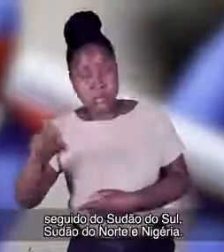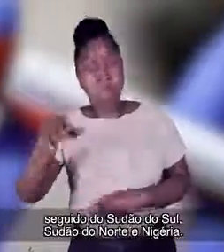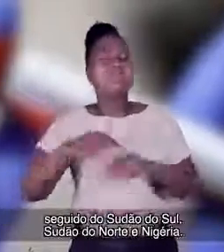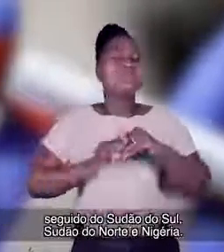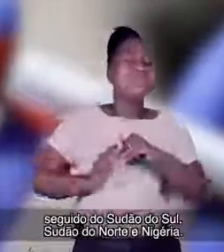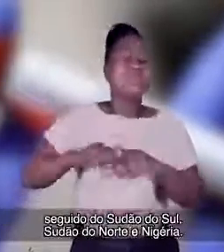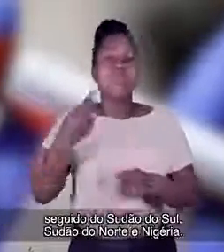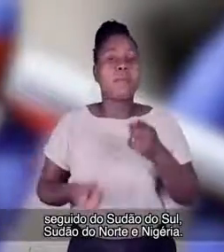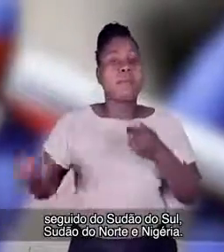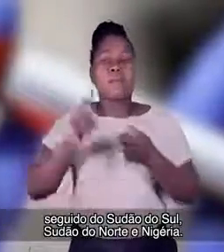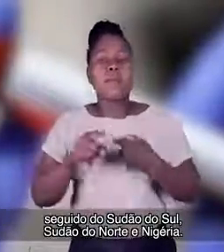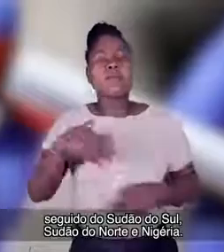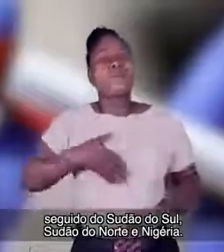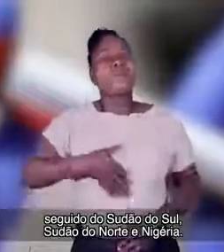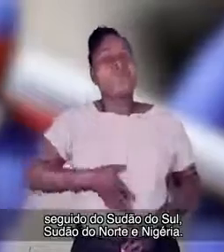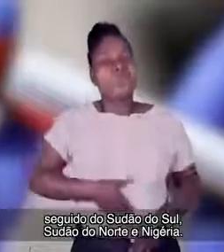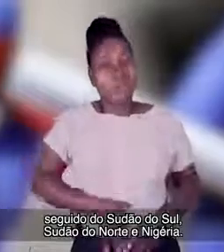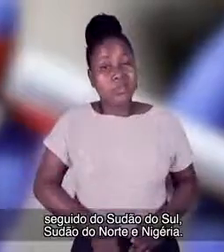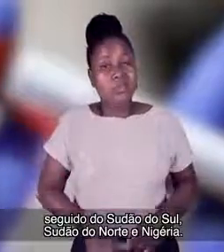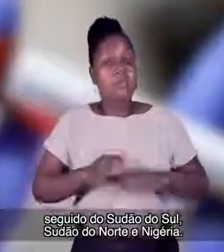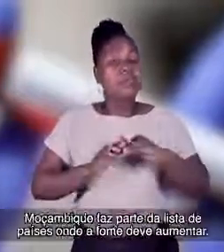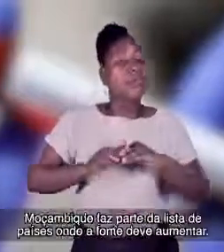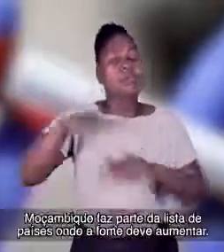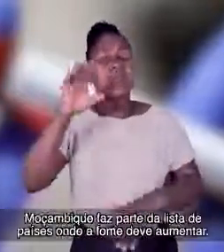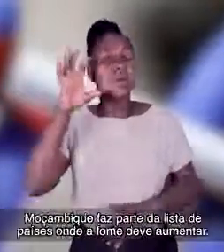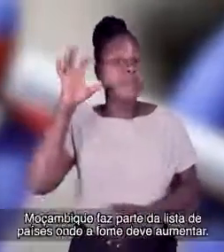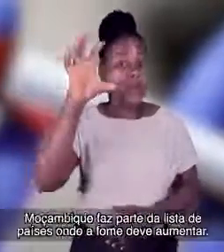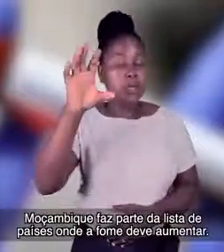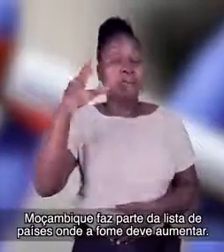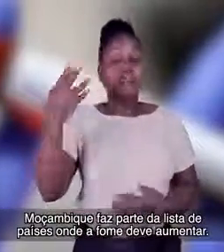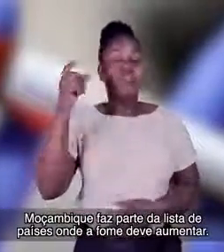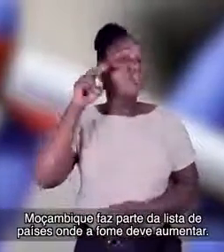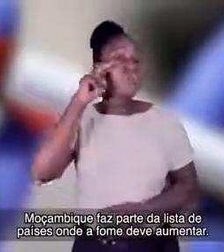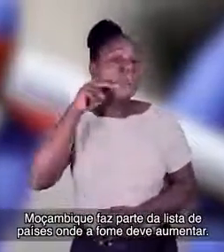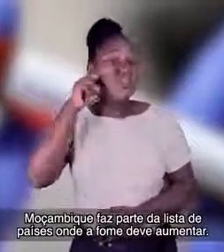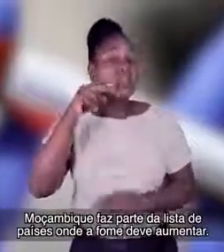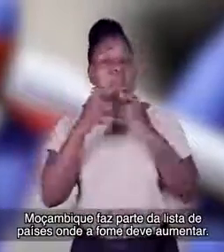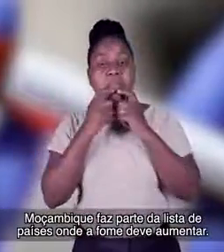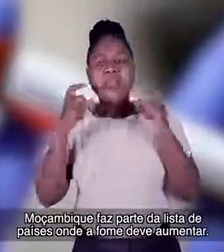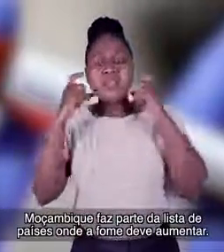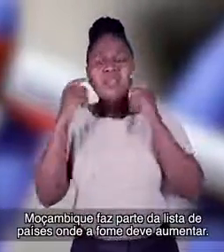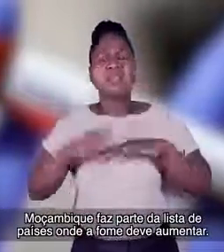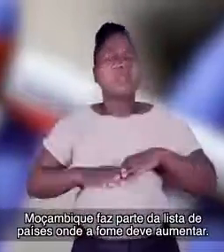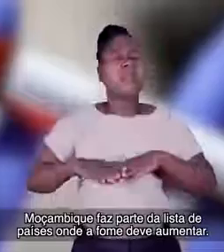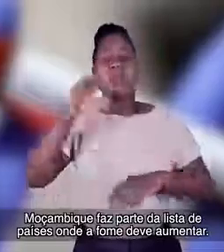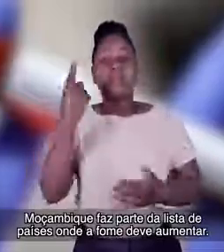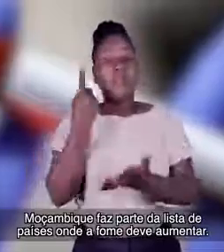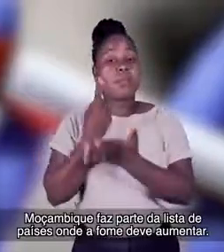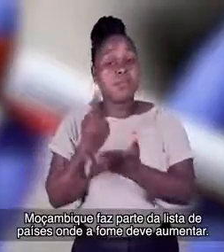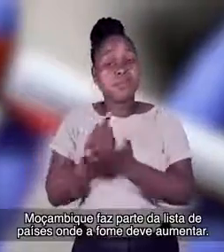do Sudão do Sul, Sudão do Norte e Nigéria. Moçambique faz parte da lista de países onde a fome deve aumentar.